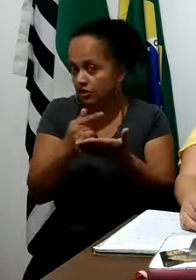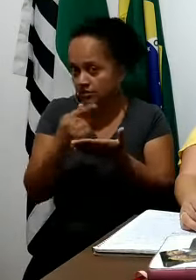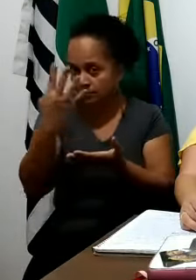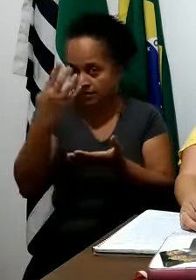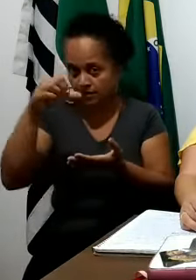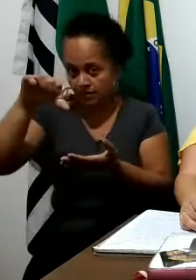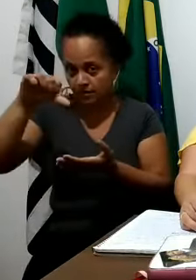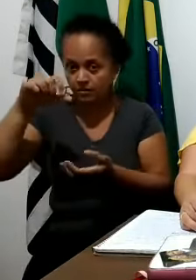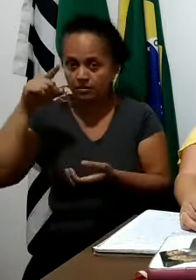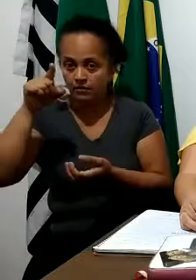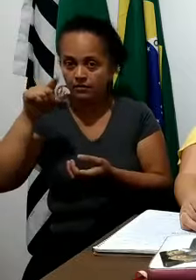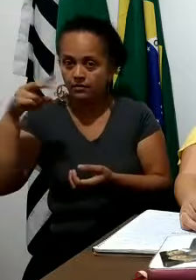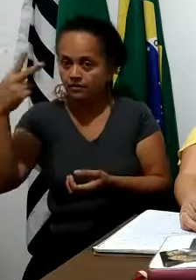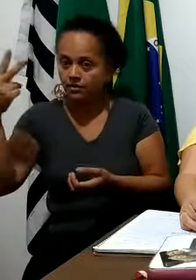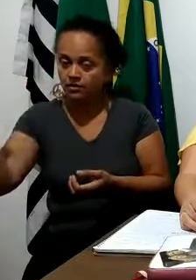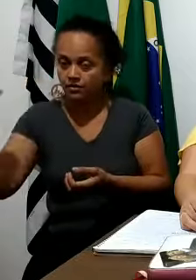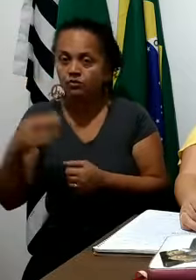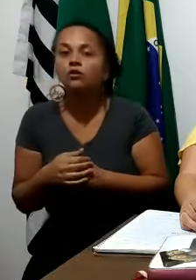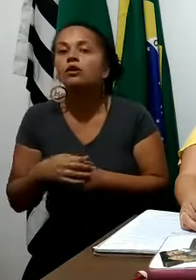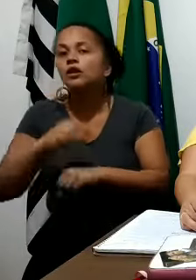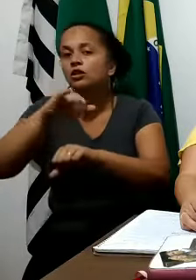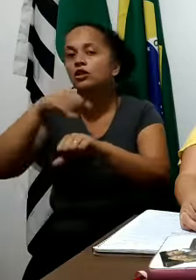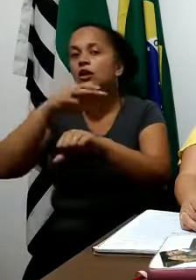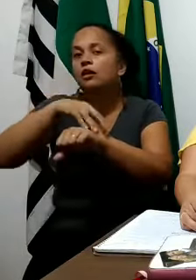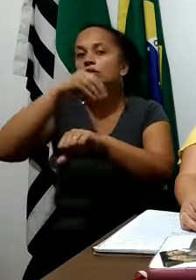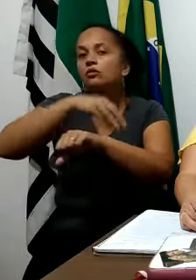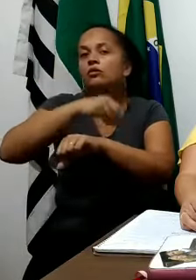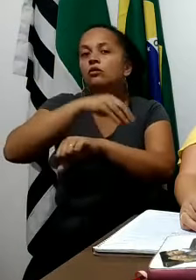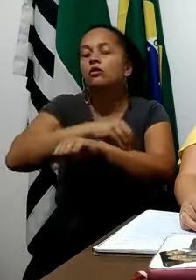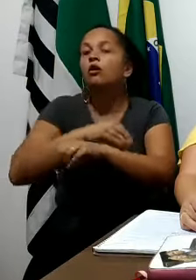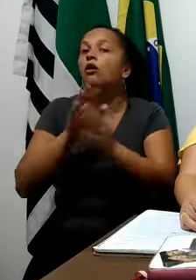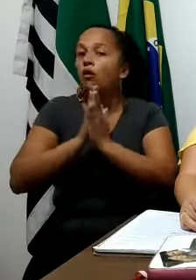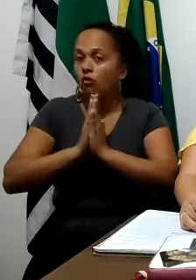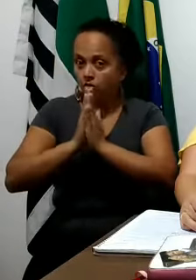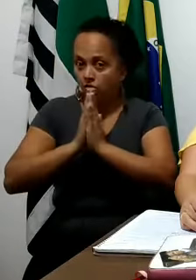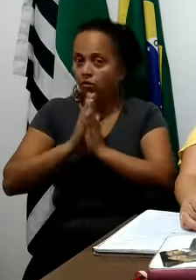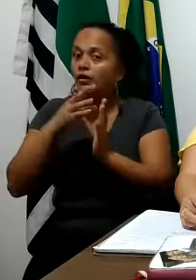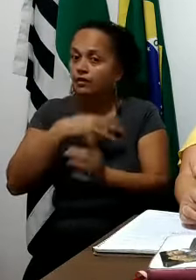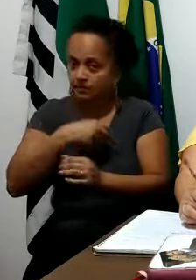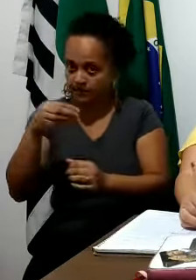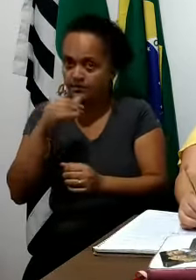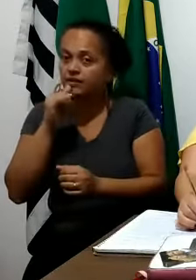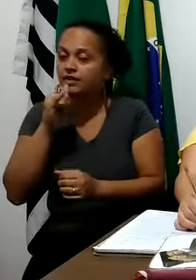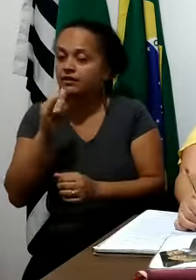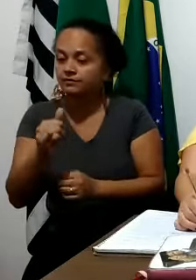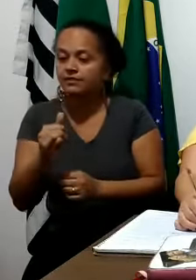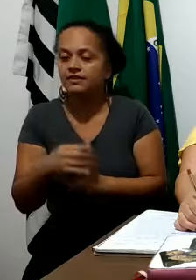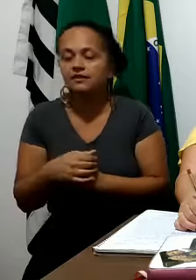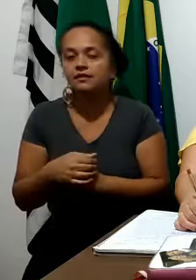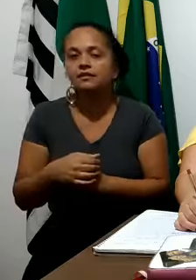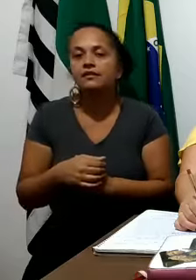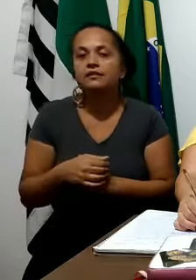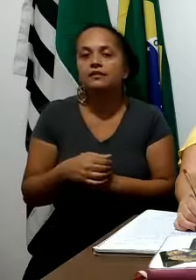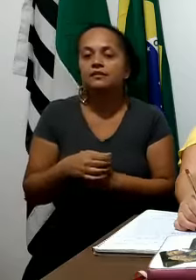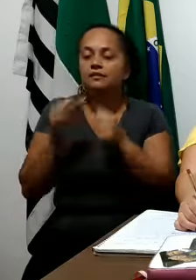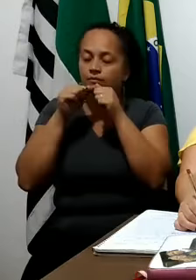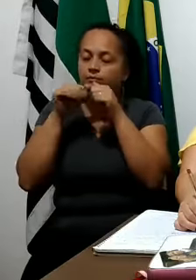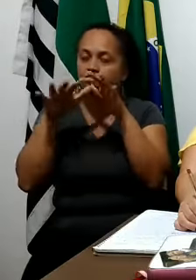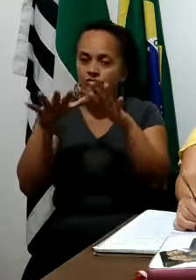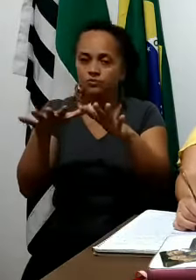uma oração pelos seus filhos e abençoa. O que ele diz acerca de José? Que José era uma árvore frutífera junto à